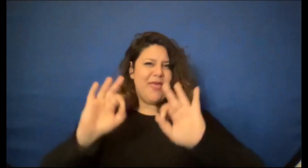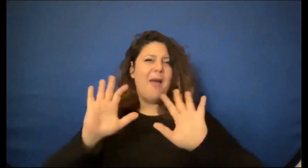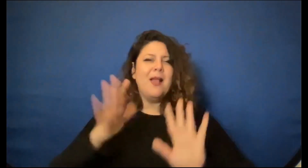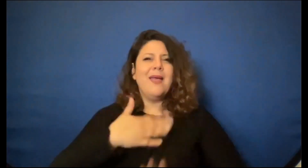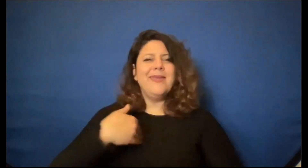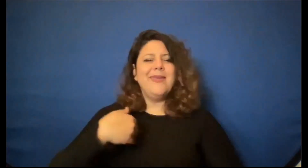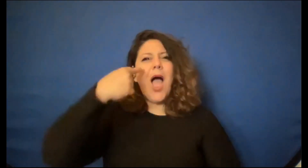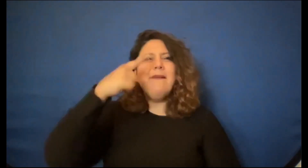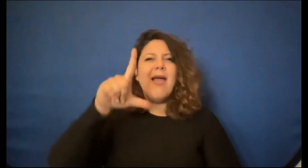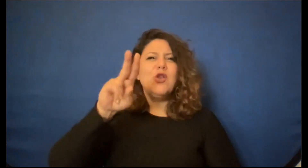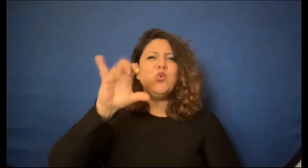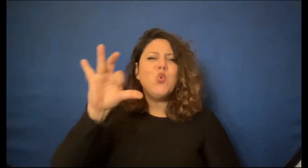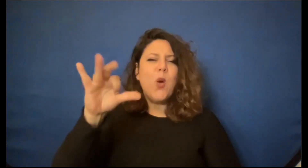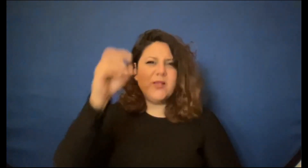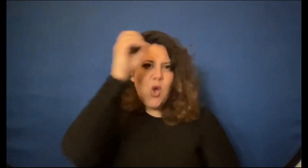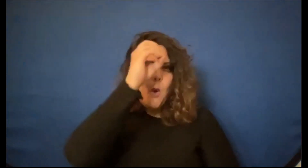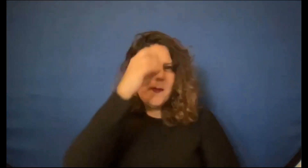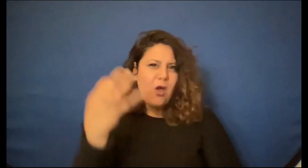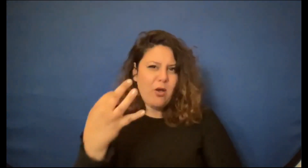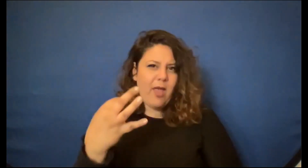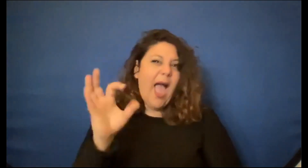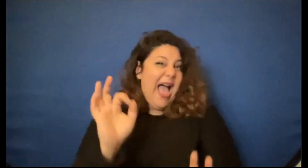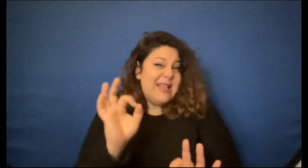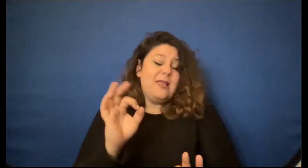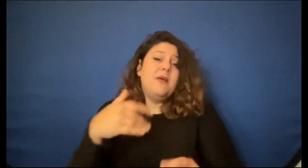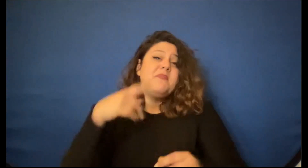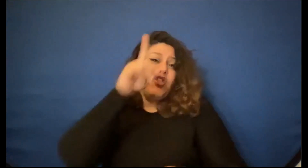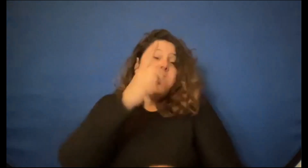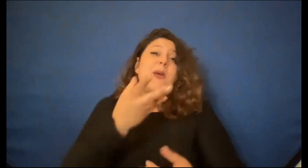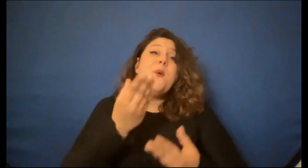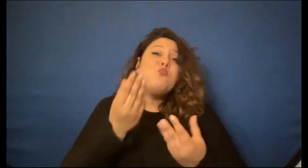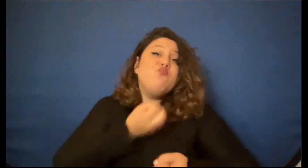Luis. Luis, ¿qué le diría así, sin saber mucho de esta madre, ¿no?